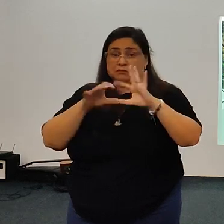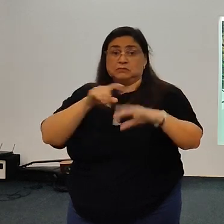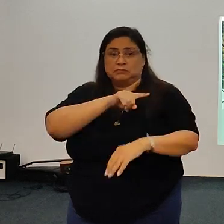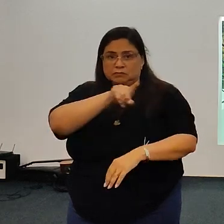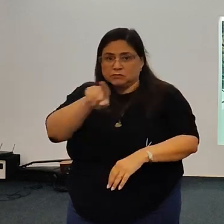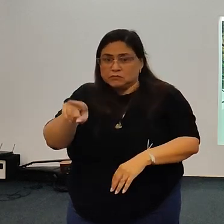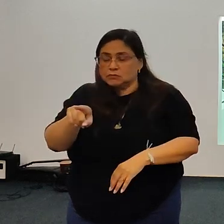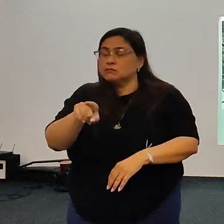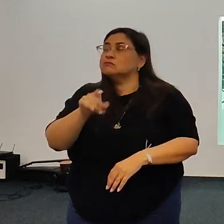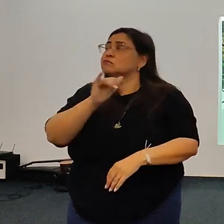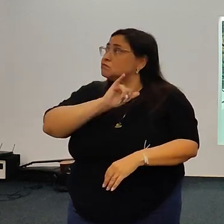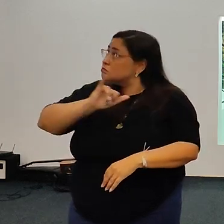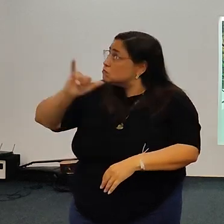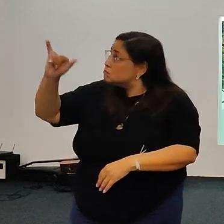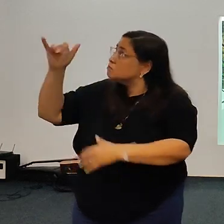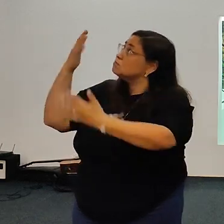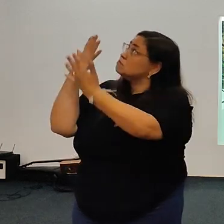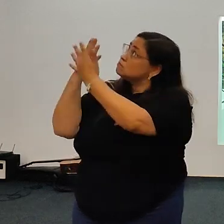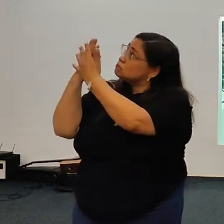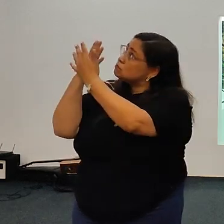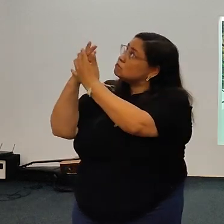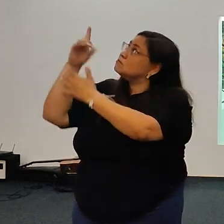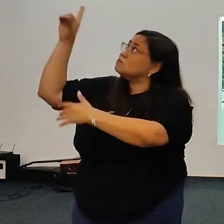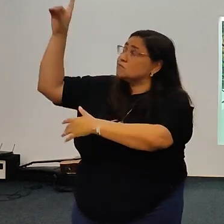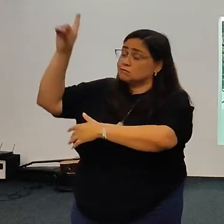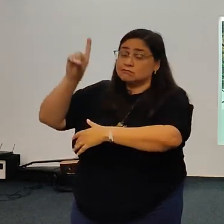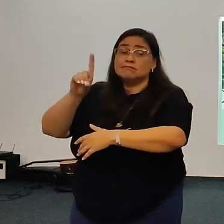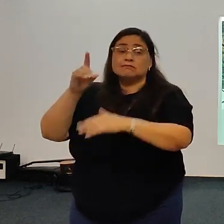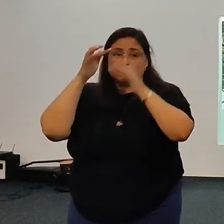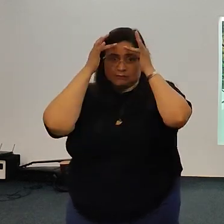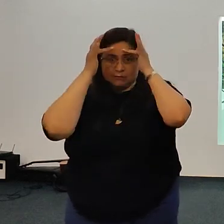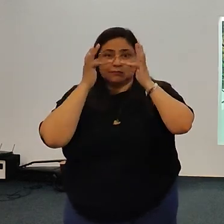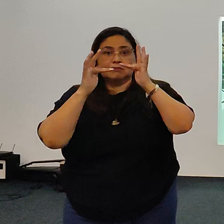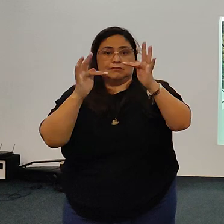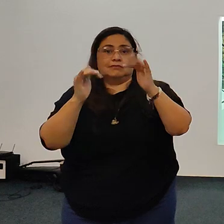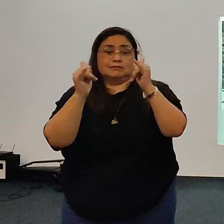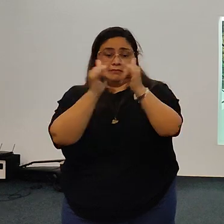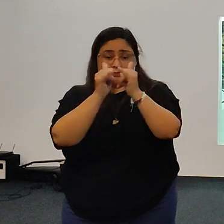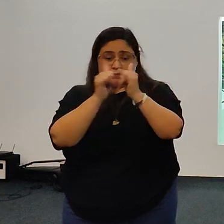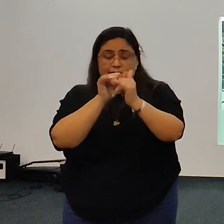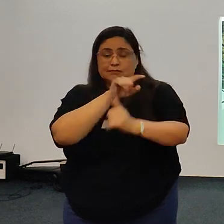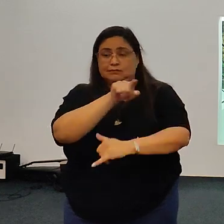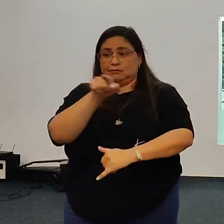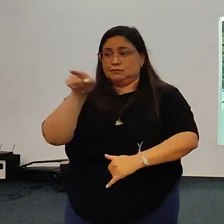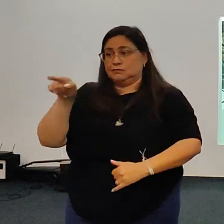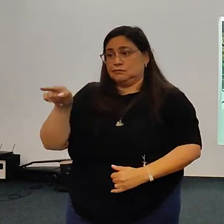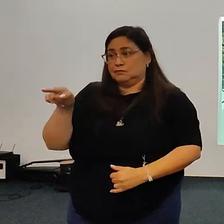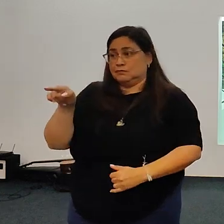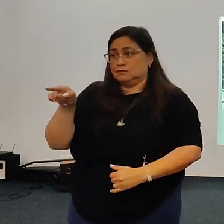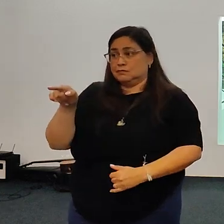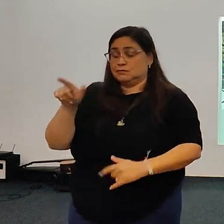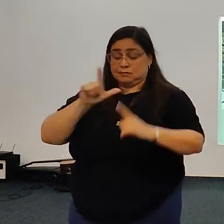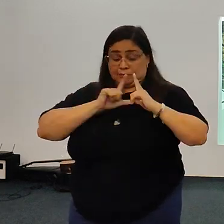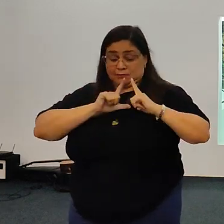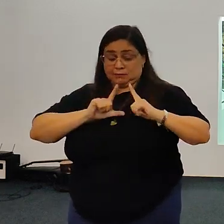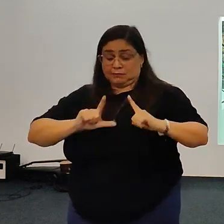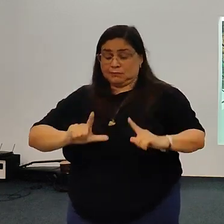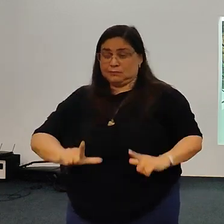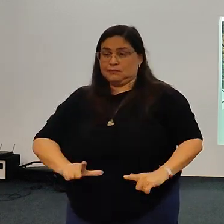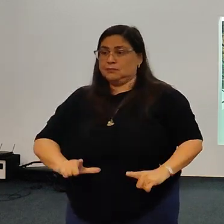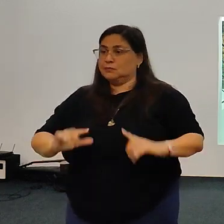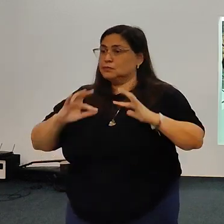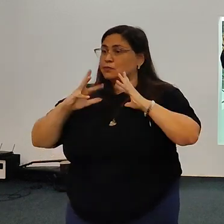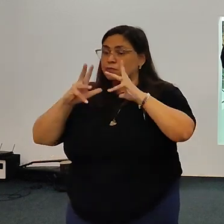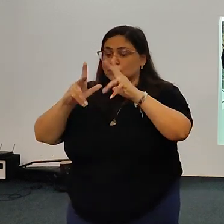vocês confessarem os vossos pecados, Ele é fiel e justo para perdoar os seus pecados e purificar vocês